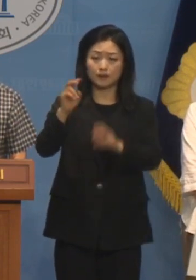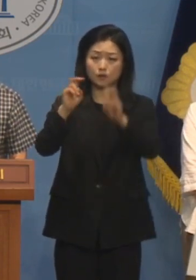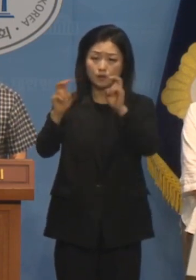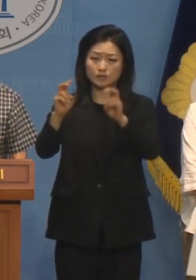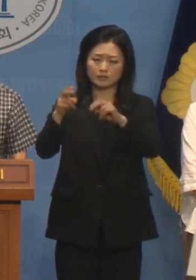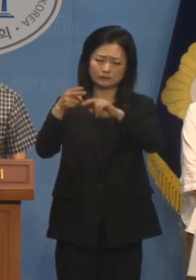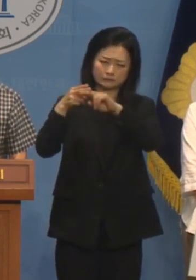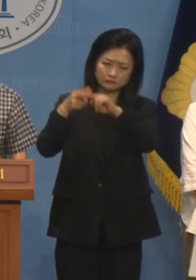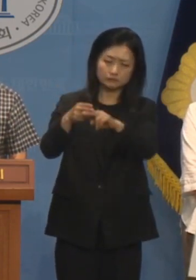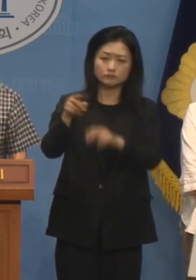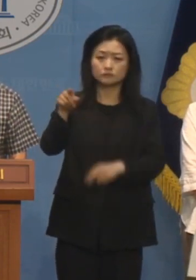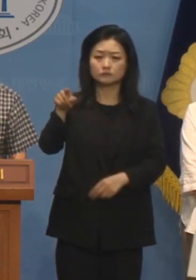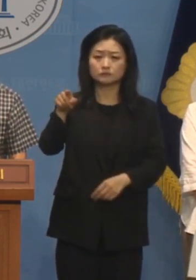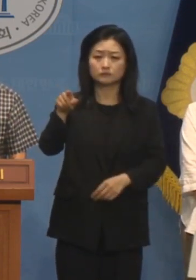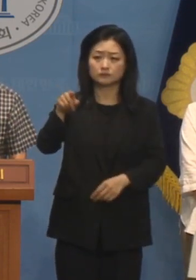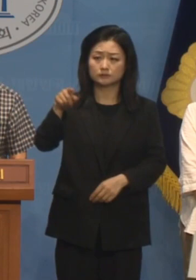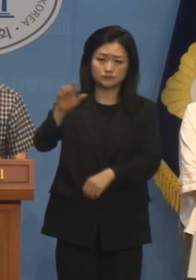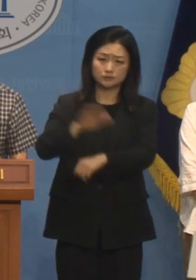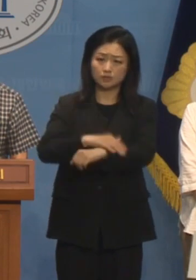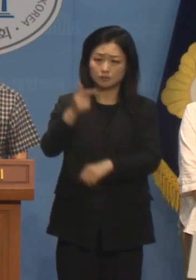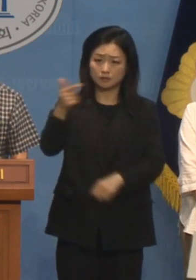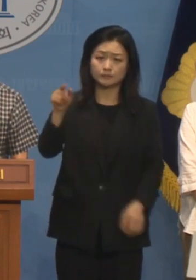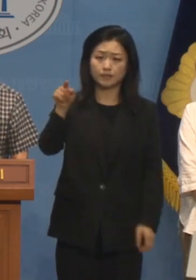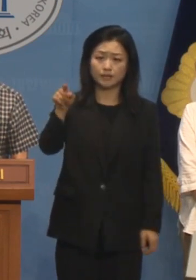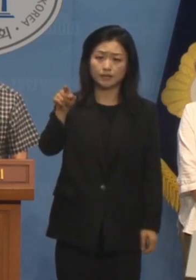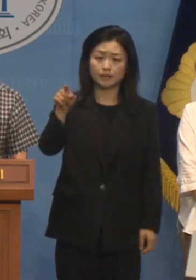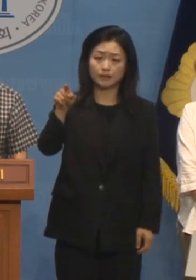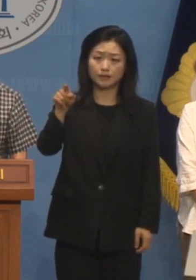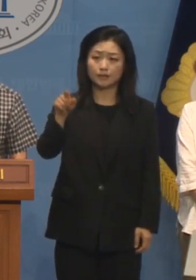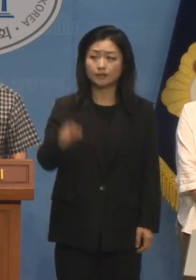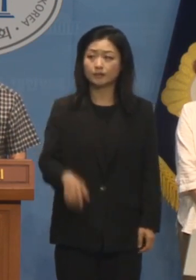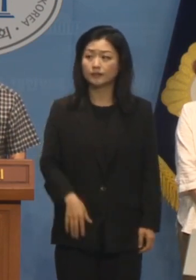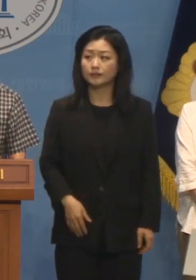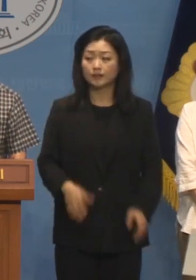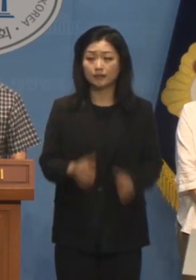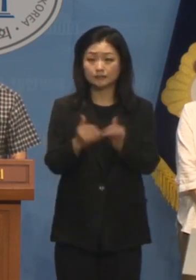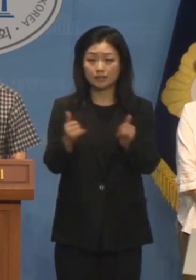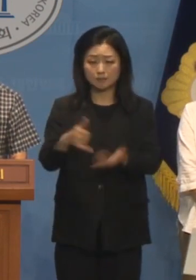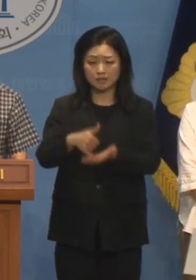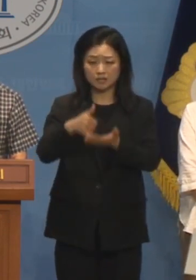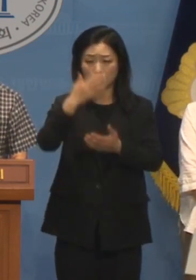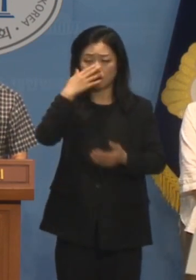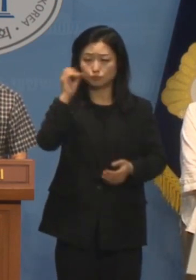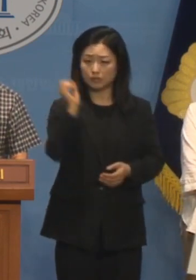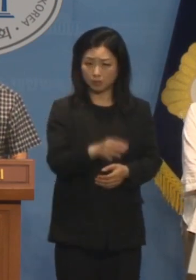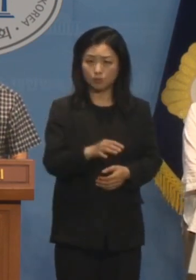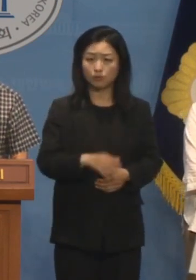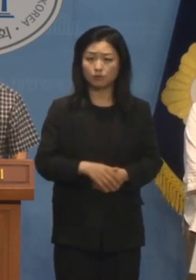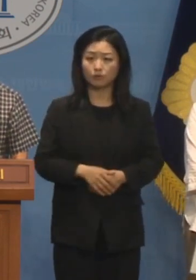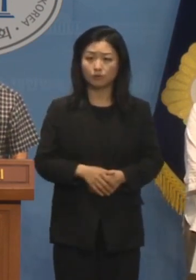무도한 쿠팡 때문이라고 생각합니다. 사람의 인격을 무시하고